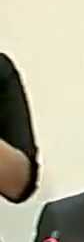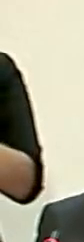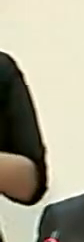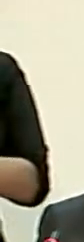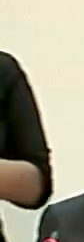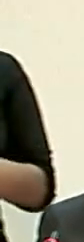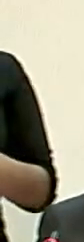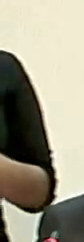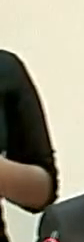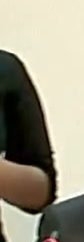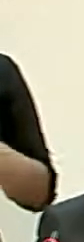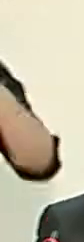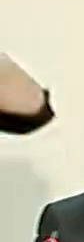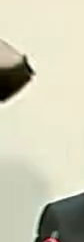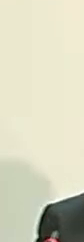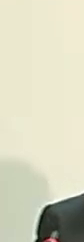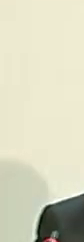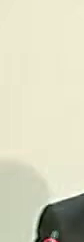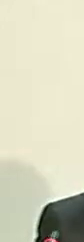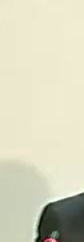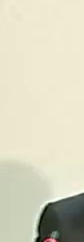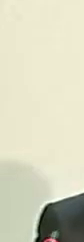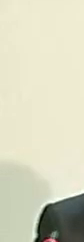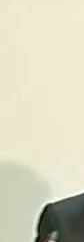Gobierno. Jaime Peña, por favor.